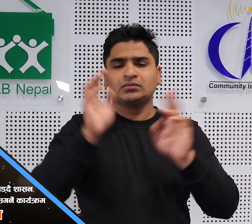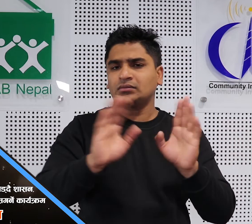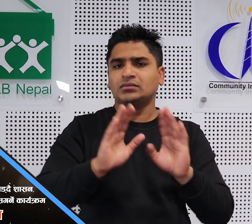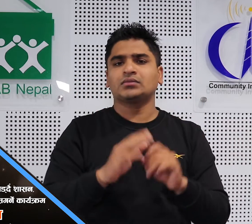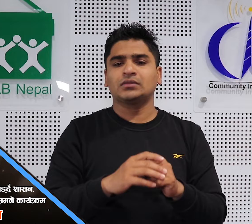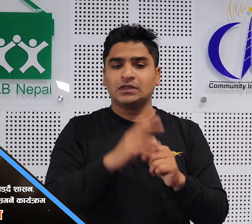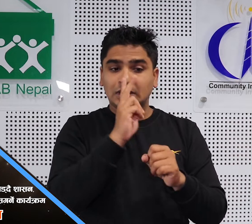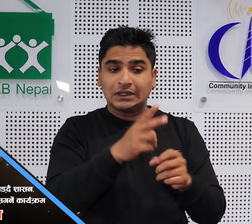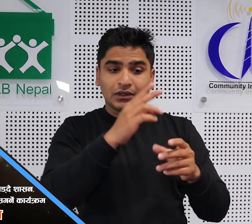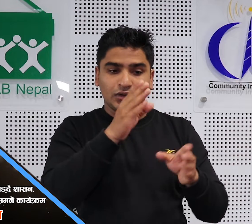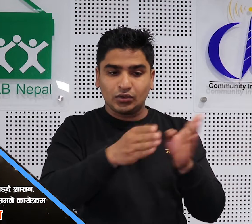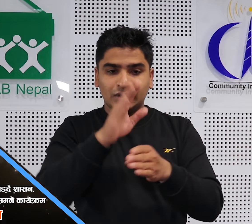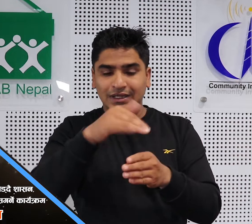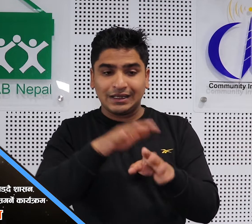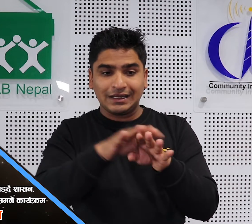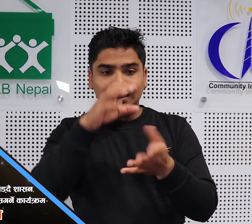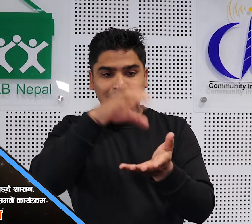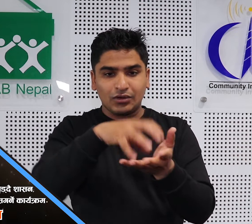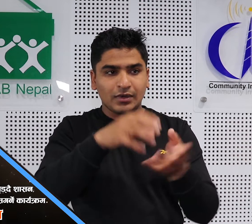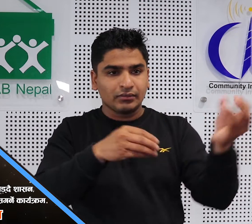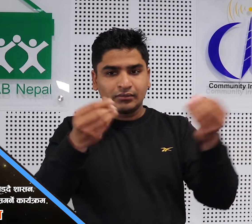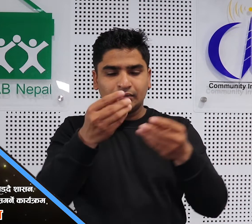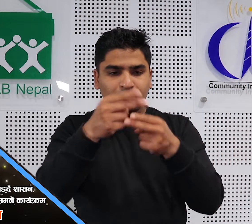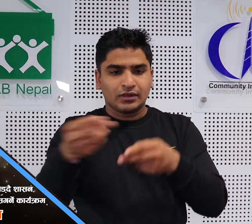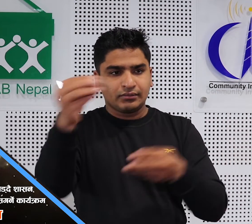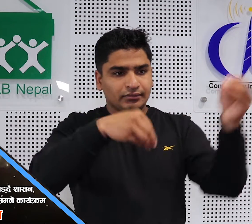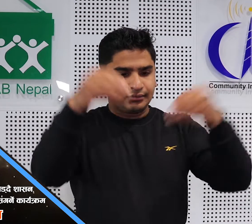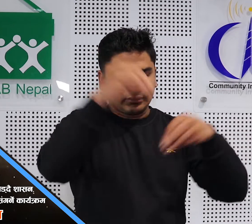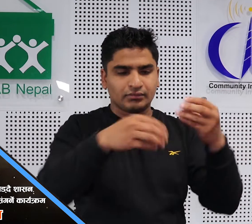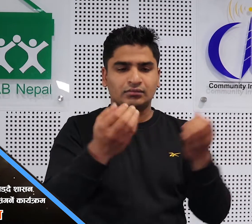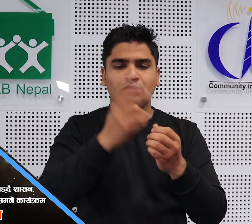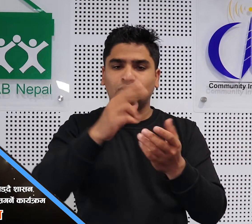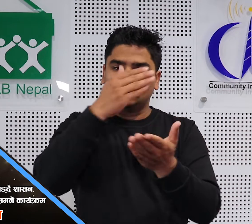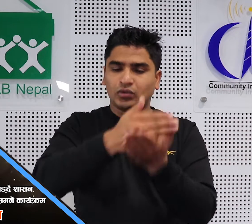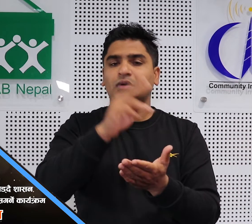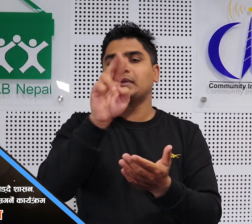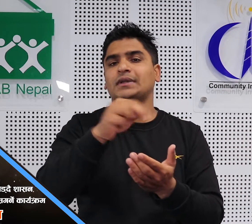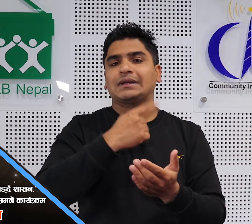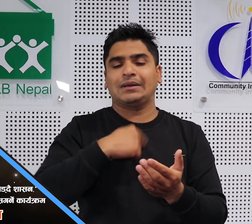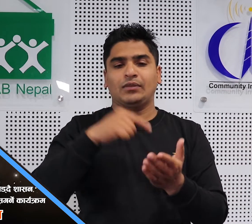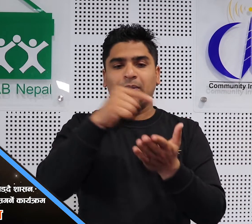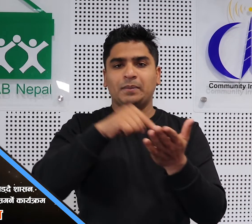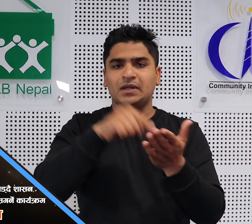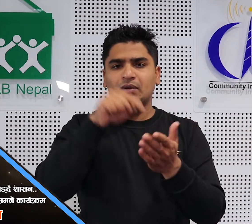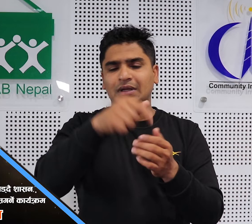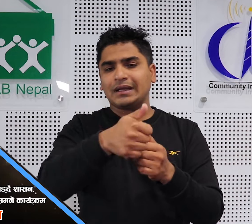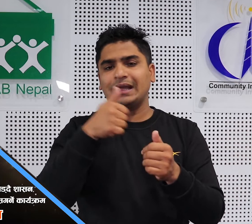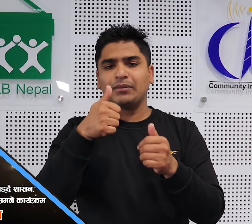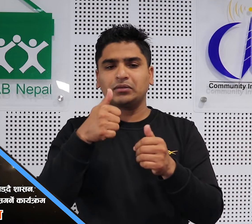एउटै योजनालाई धेरै ठाउँबाट पैसा परेका छन् यस्ता कुराहरू रोक्न पर्छ। हाम्रो बिचमा अझै पनि राम्रो तालमेल हुन सकेको